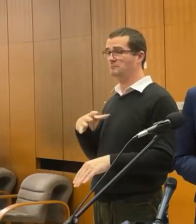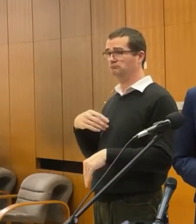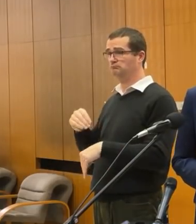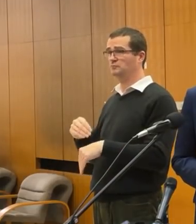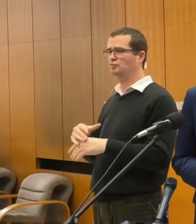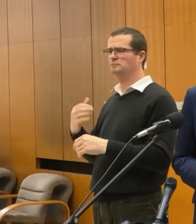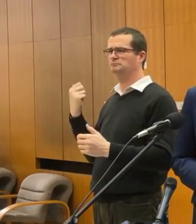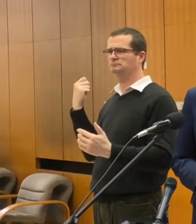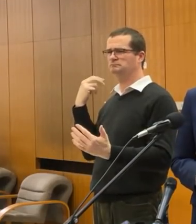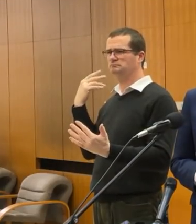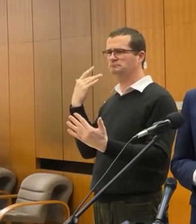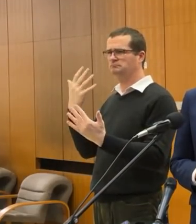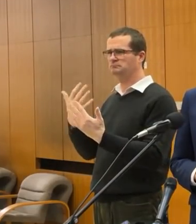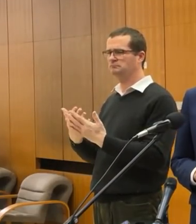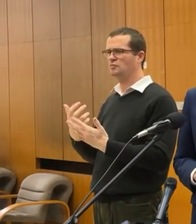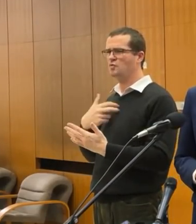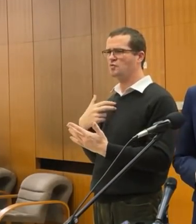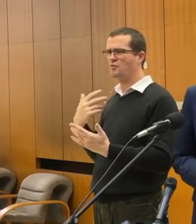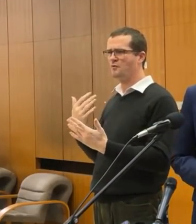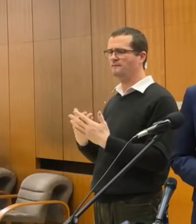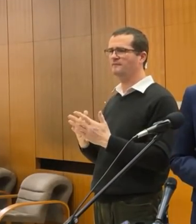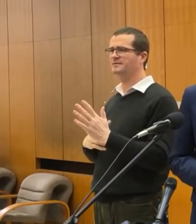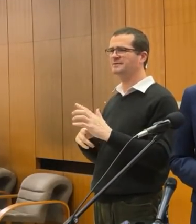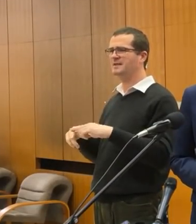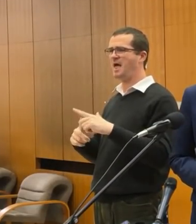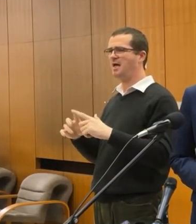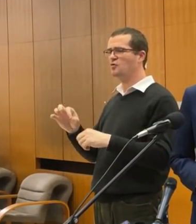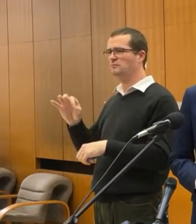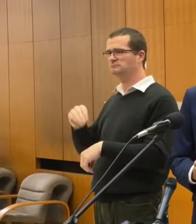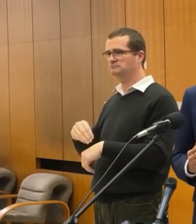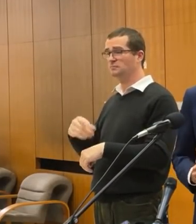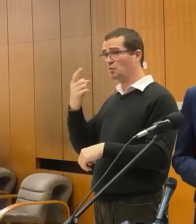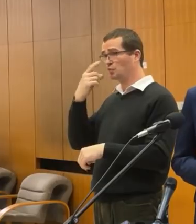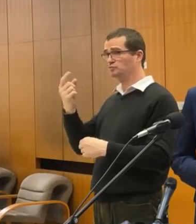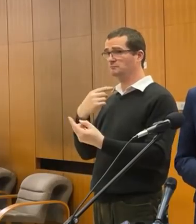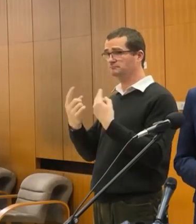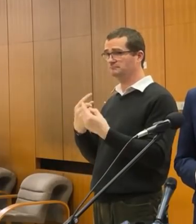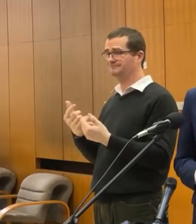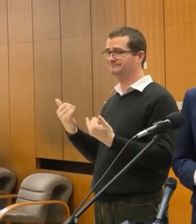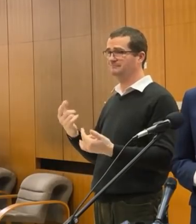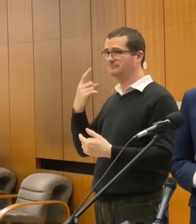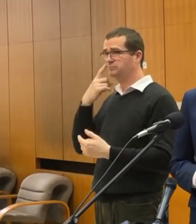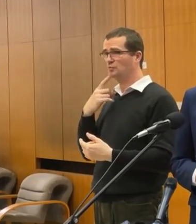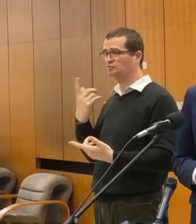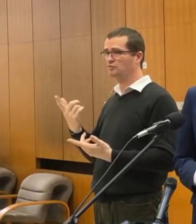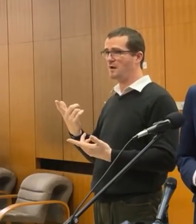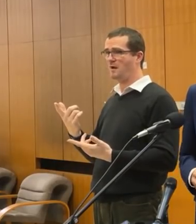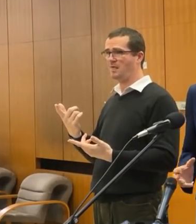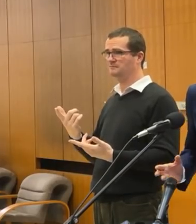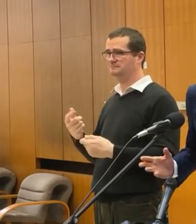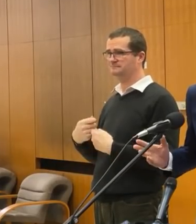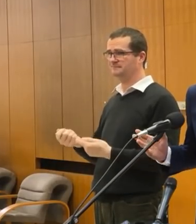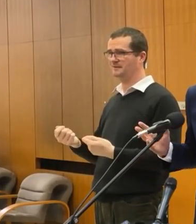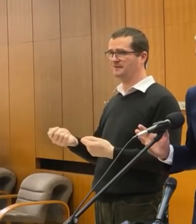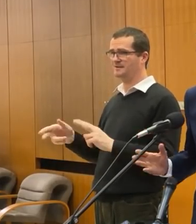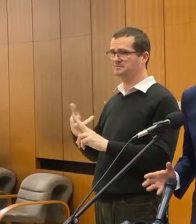že už roky Aliancia vyzýva Rusko na dialog. Bohužiaľ, tento dialog nie je opätovaný.